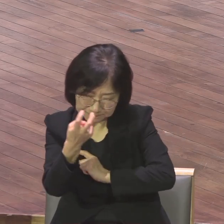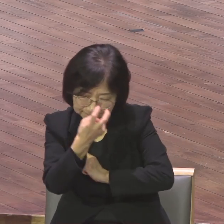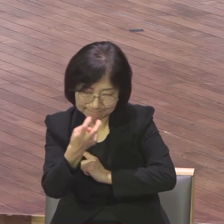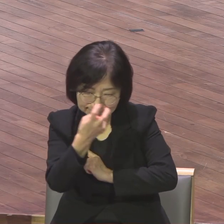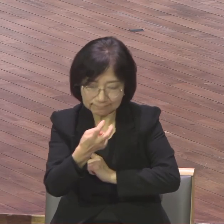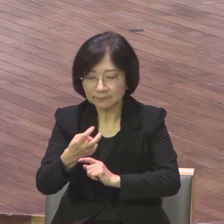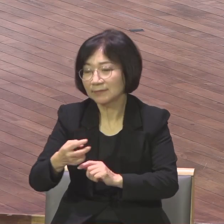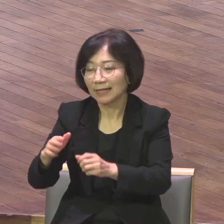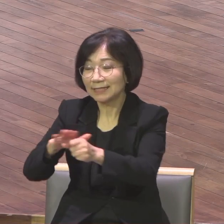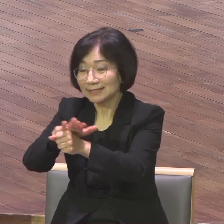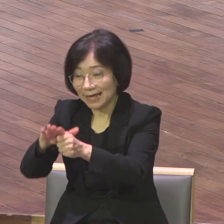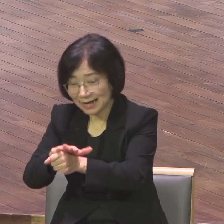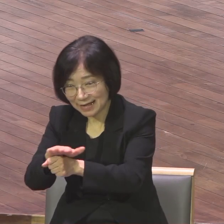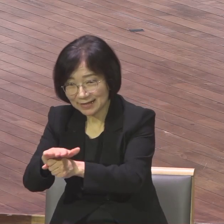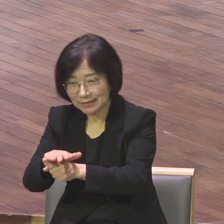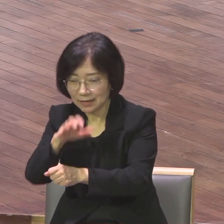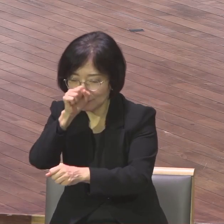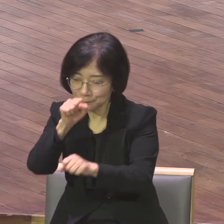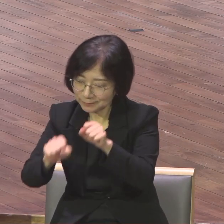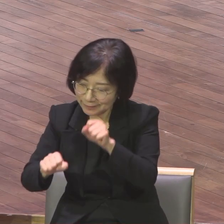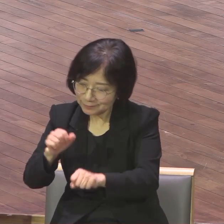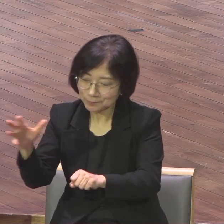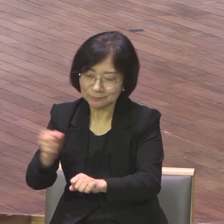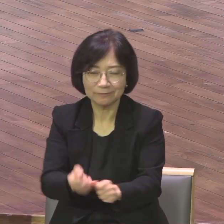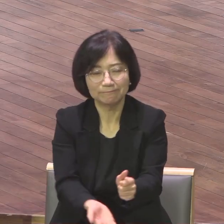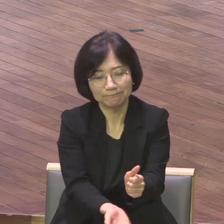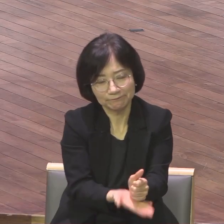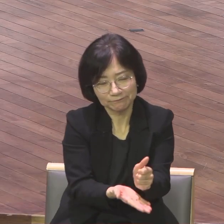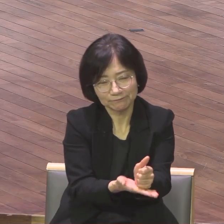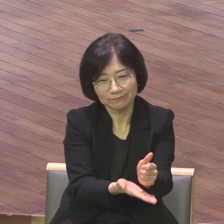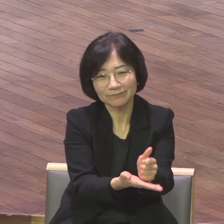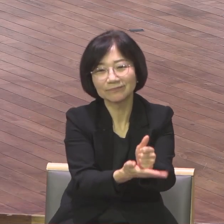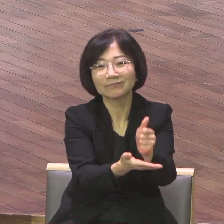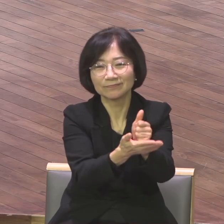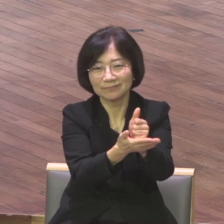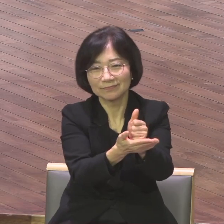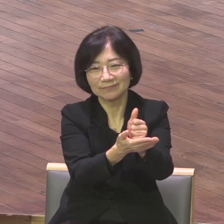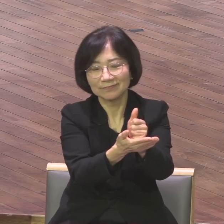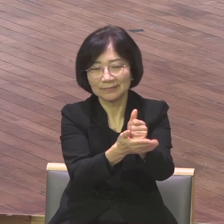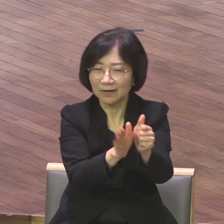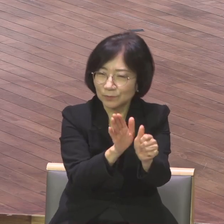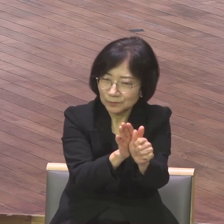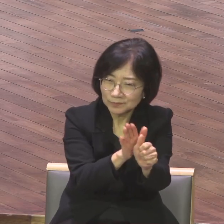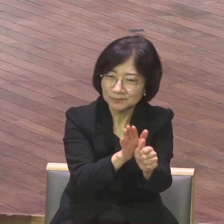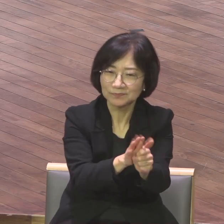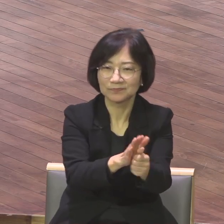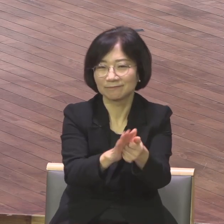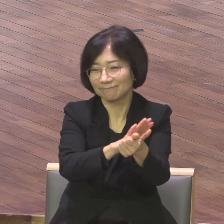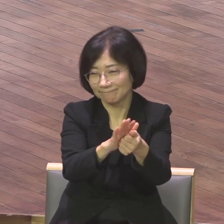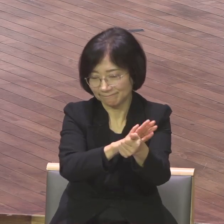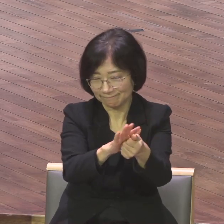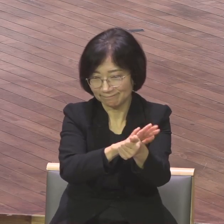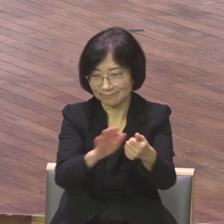사랑과 선행으로 격려하는 서로 사랑과 선행으로 격려해줘.